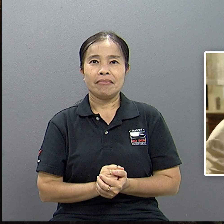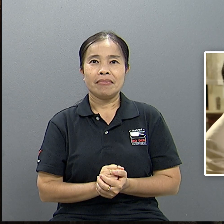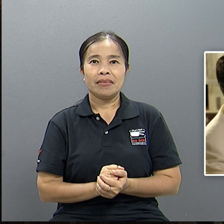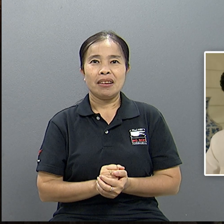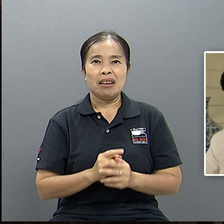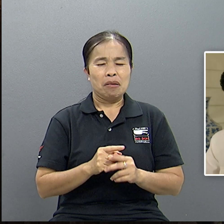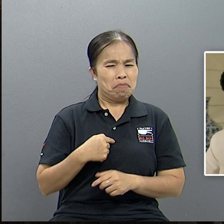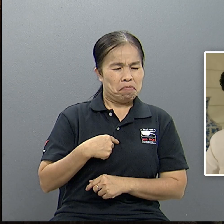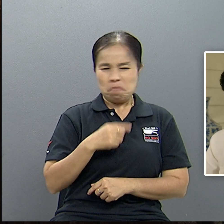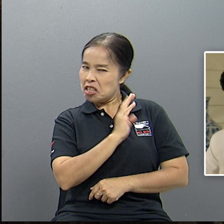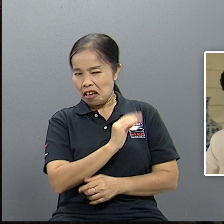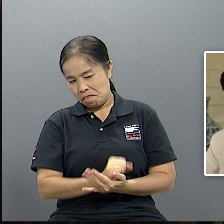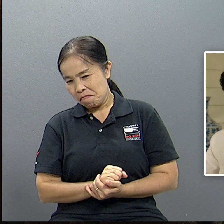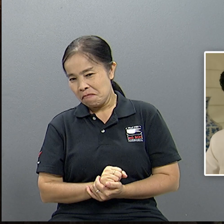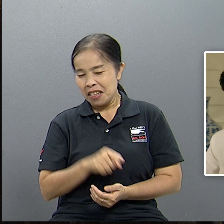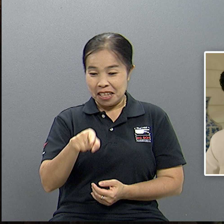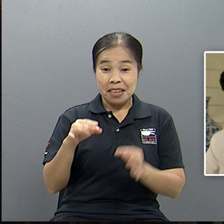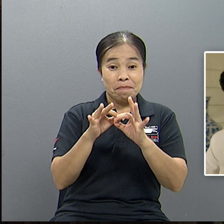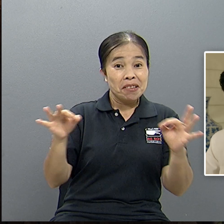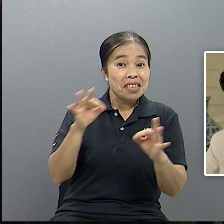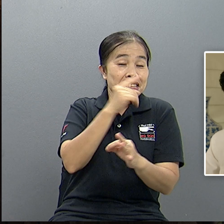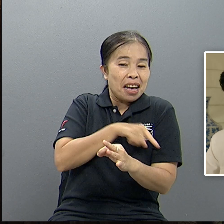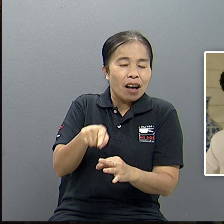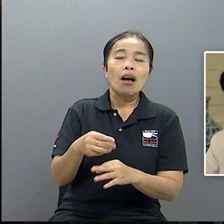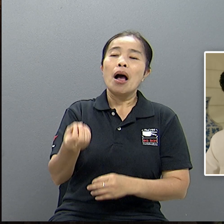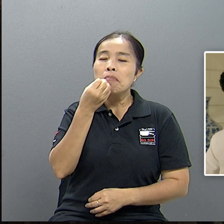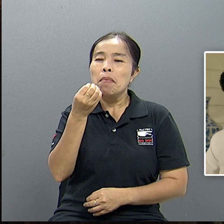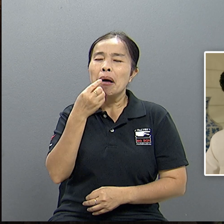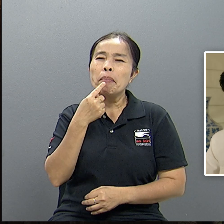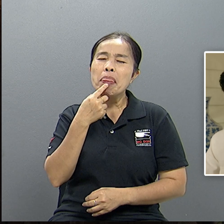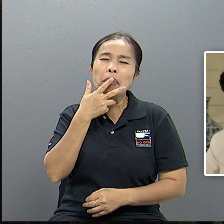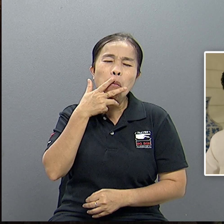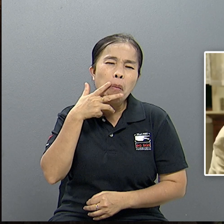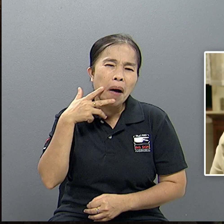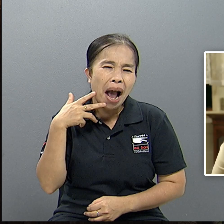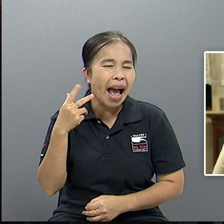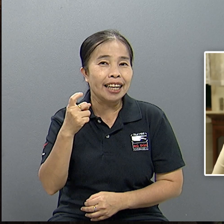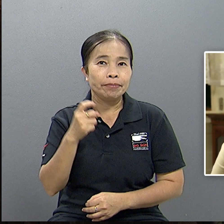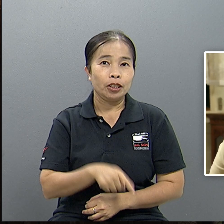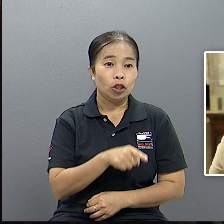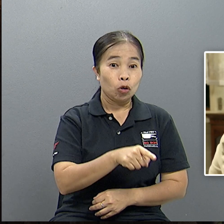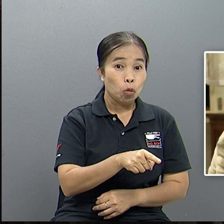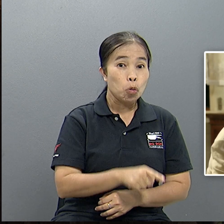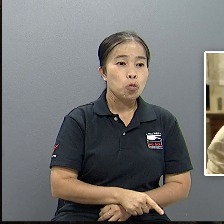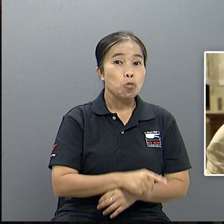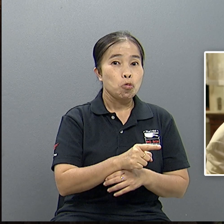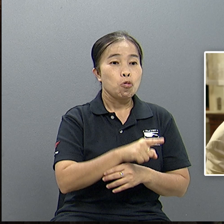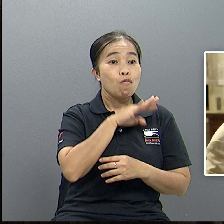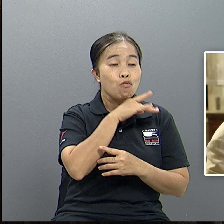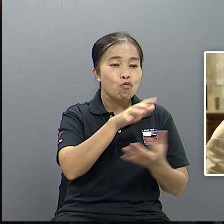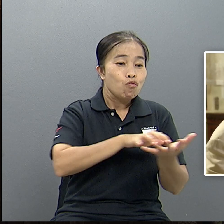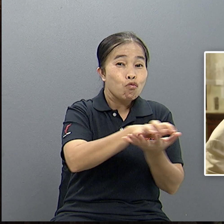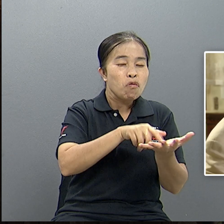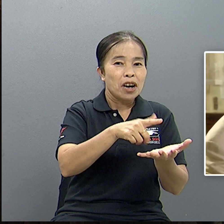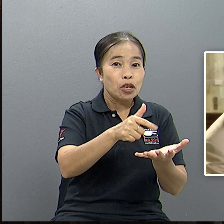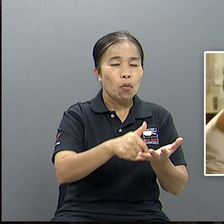ไม่จริงหรอกแม่มีกรอบอ่ะกินไปเรื่อยๆก็เลี่ยนเบื่อได้เหมือนกันต้องคั่วติ้งสิกินได้